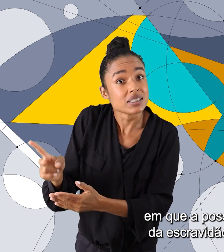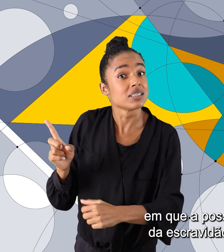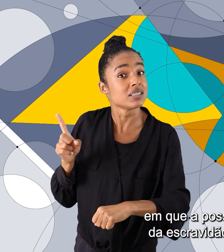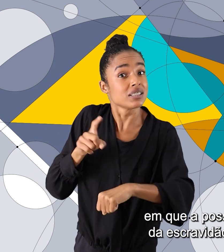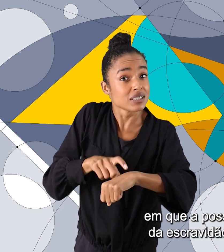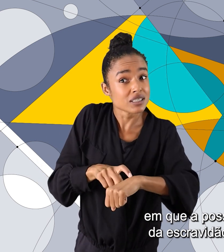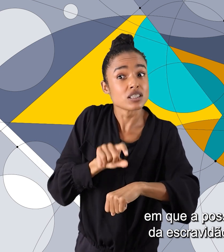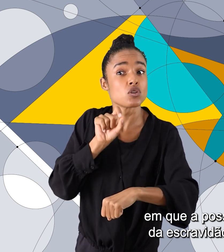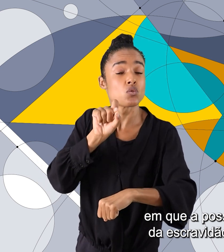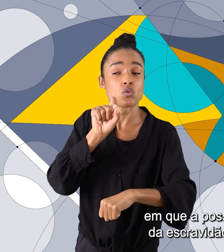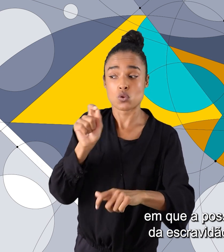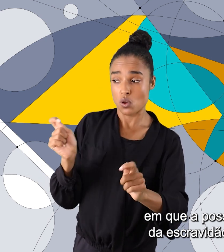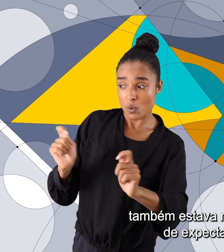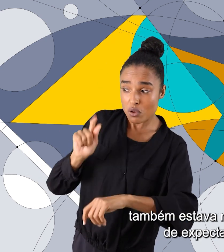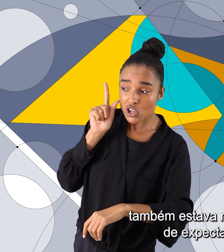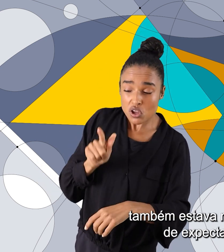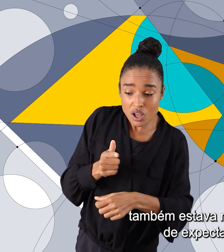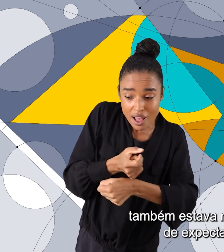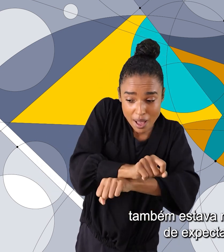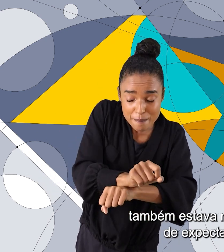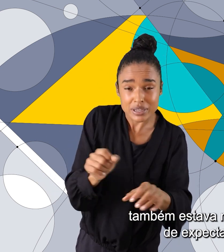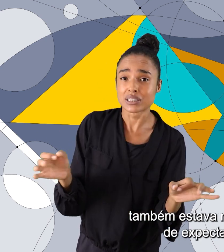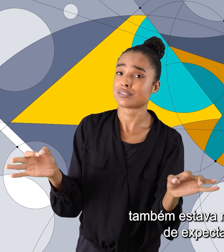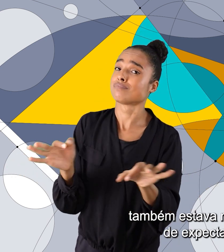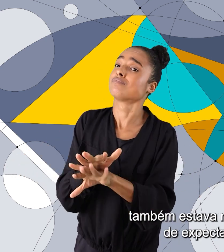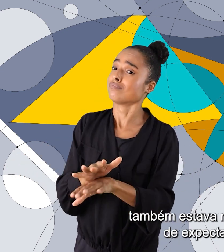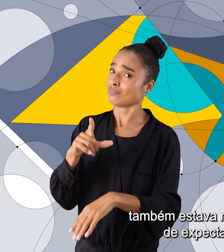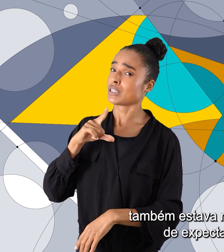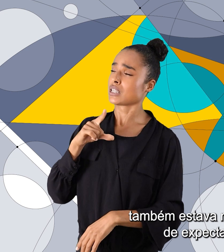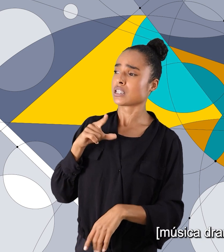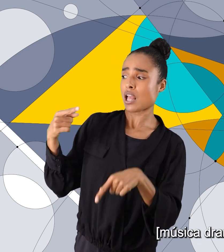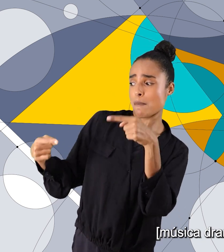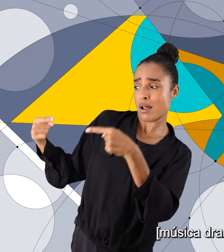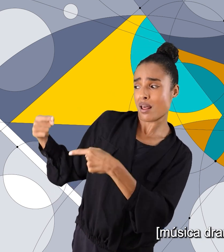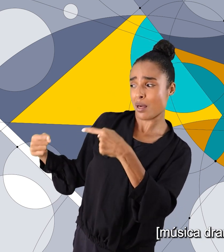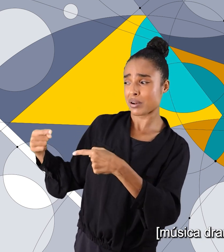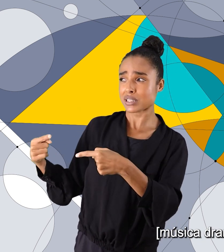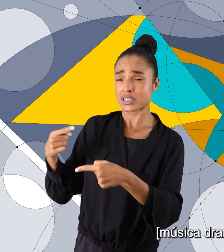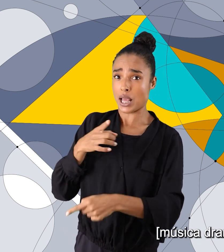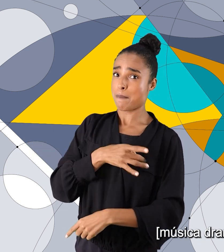a possibilidade da escravidão acabar também estava no horizonte de expectativas.